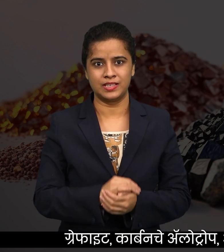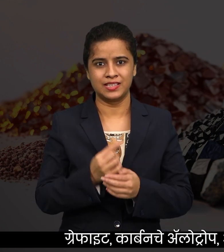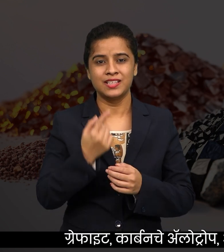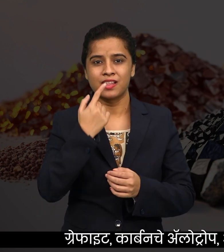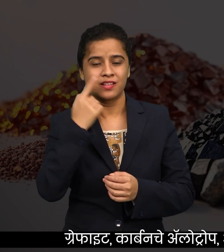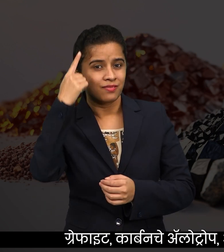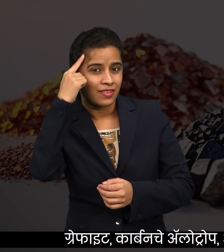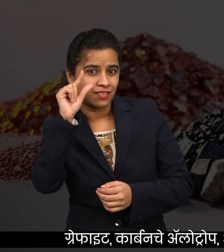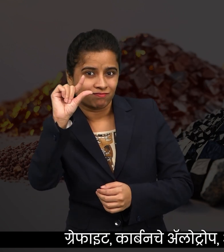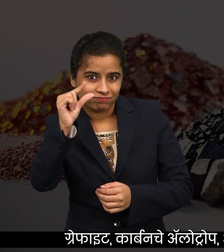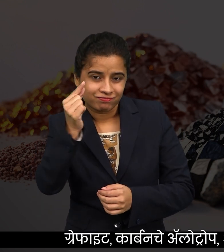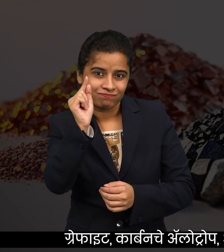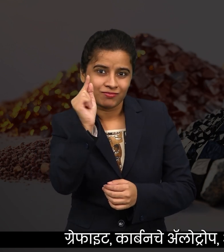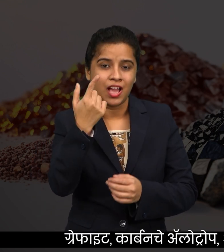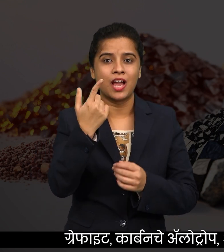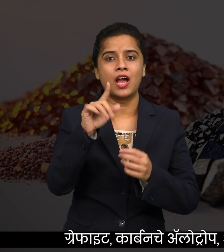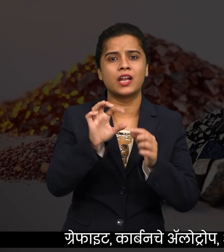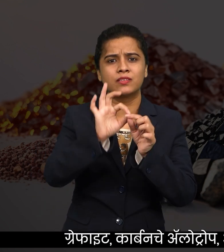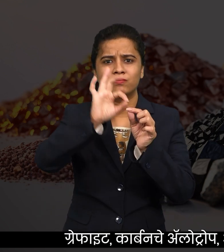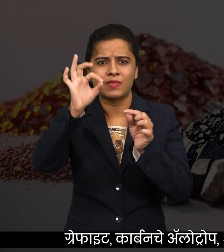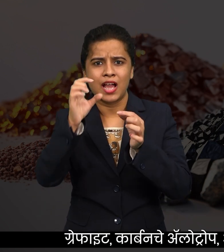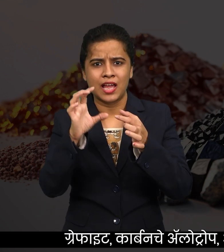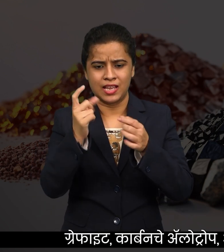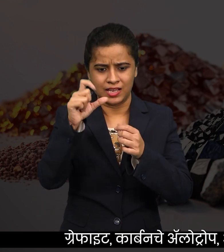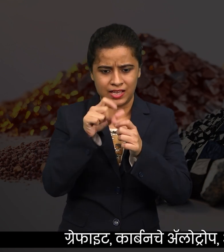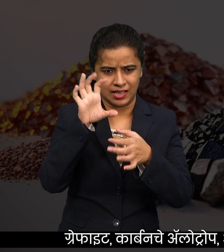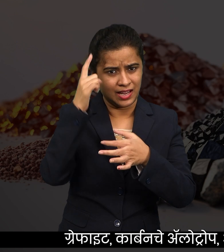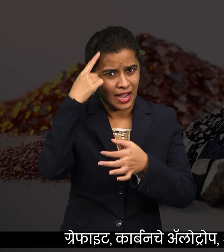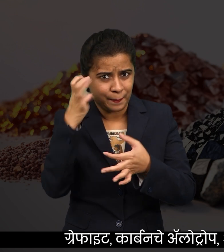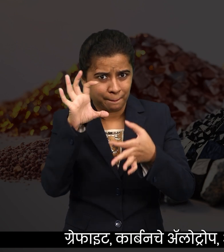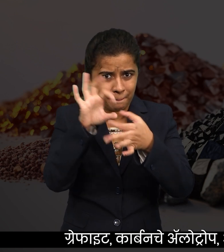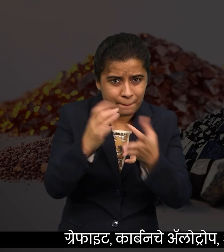ग्रेफाइट कार्बनचे एलोट्रॉप अपवाद आहे कारण ते विजेचे उत्तम वाहक आहे.